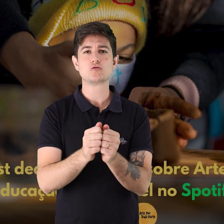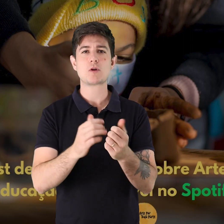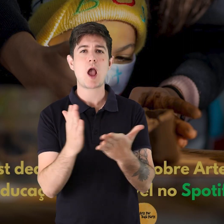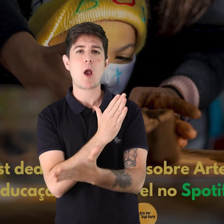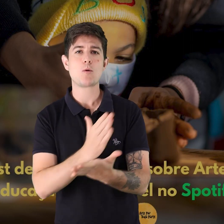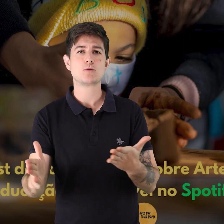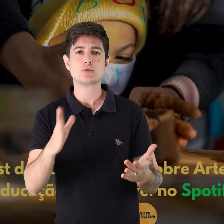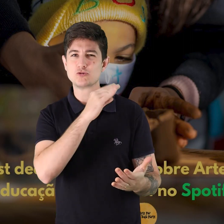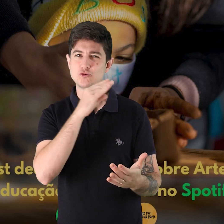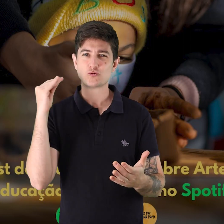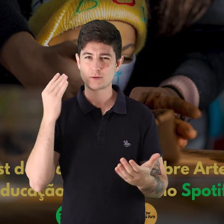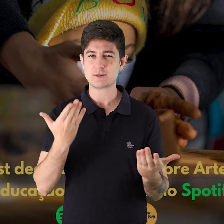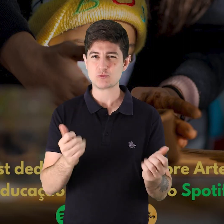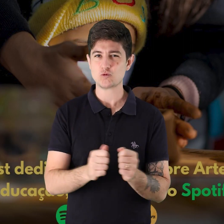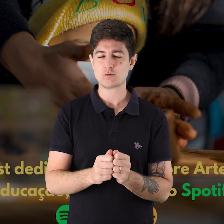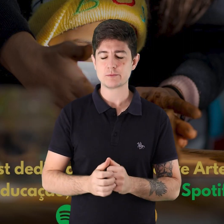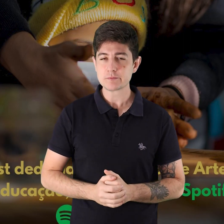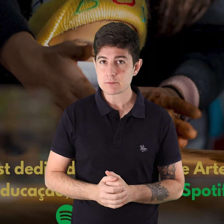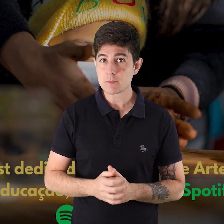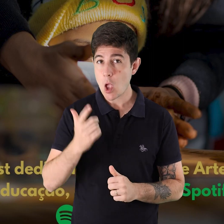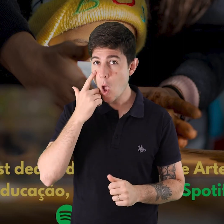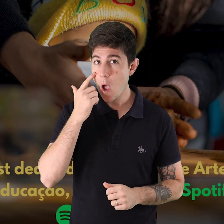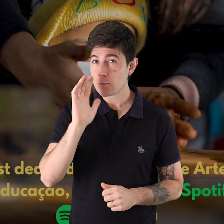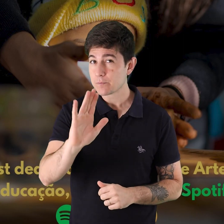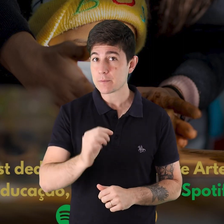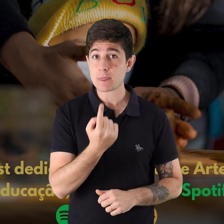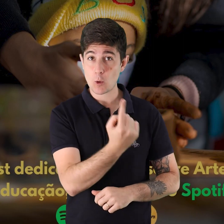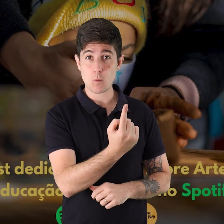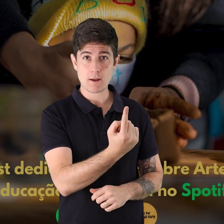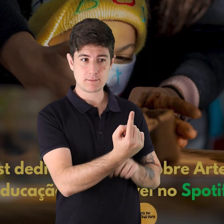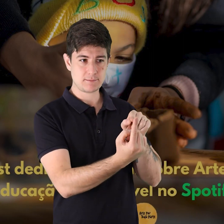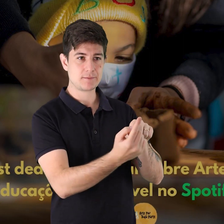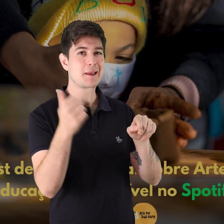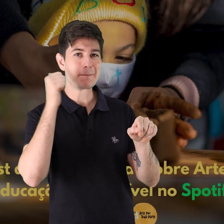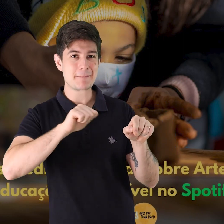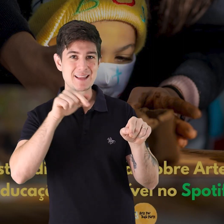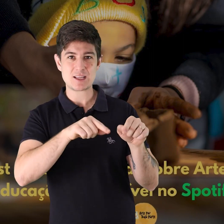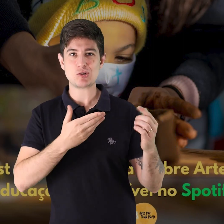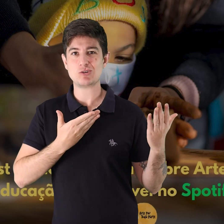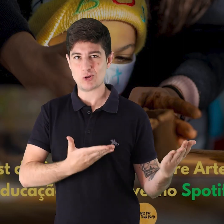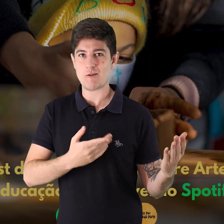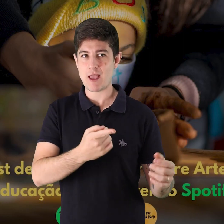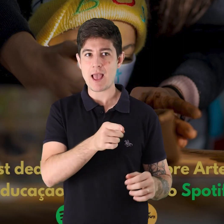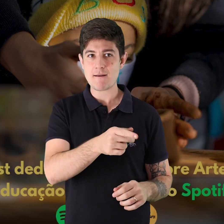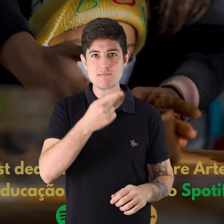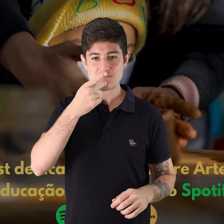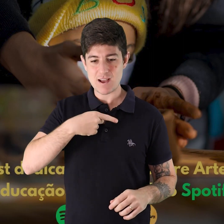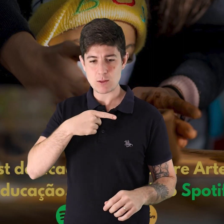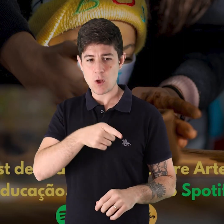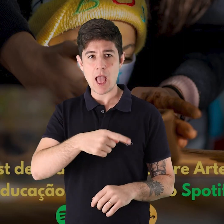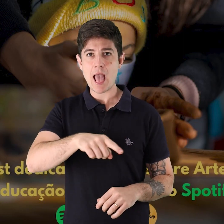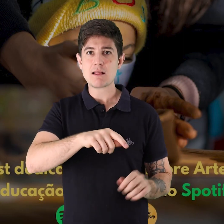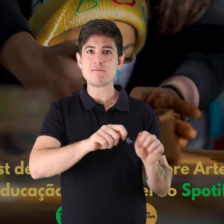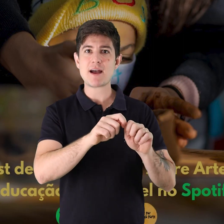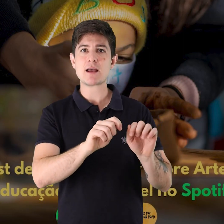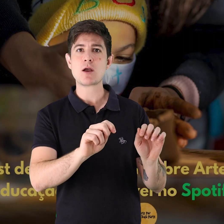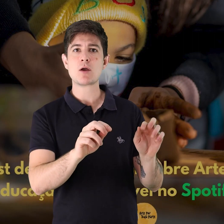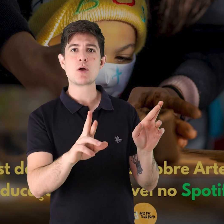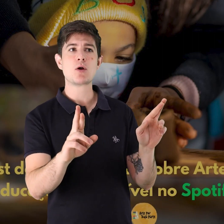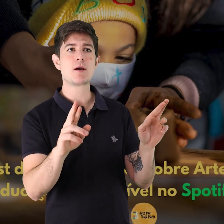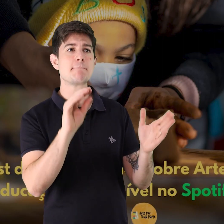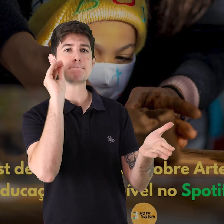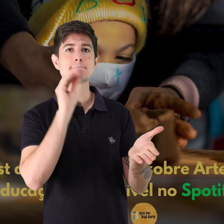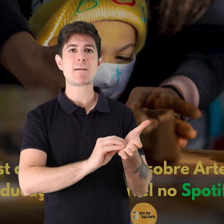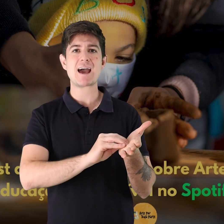jovens adolescentes. E, pasmem, uma das jovens que estava no grupo, ela contou que elas se reúnem para